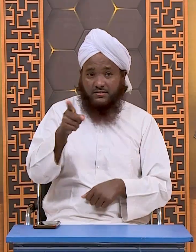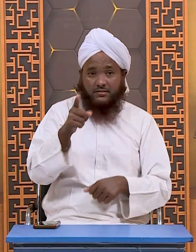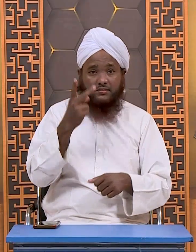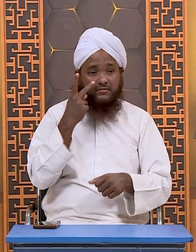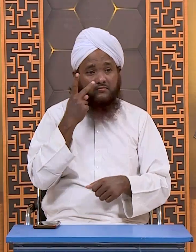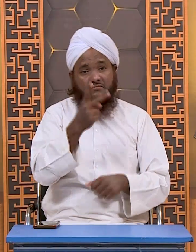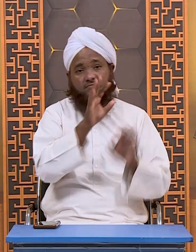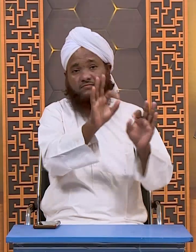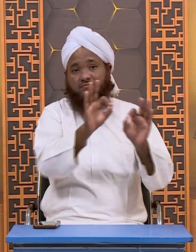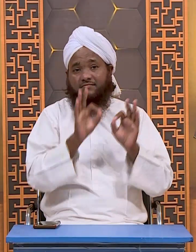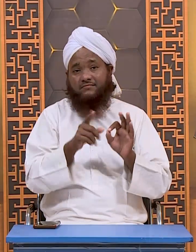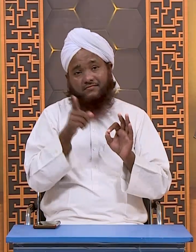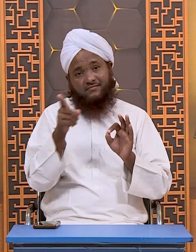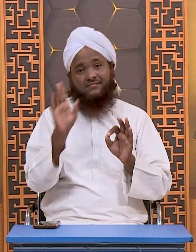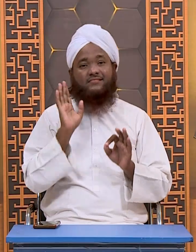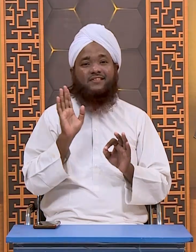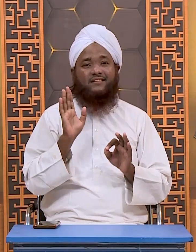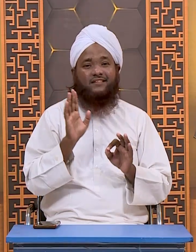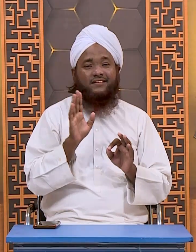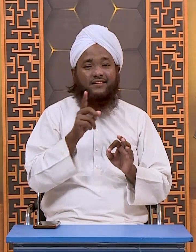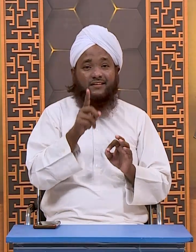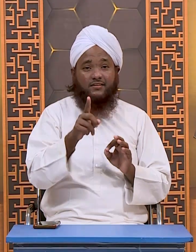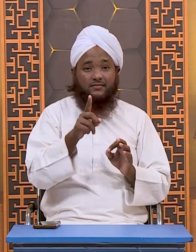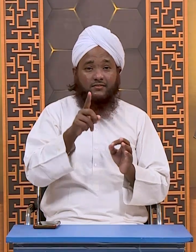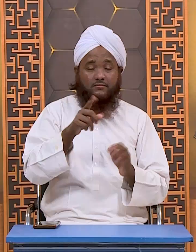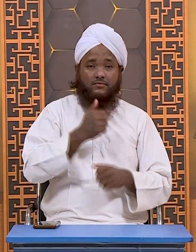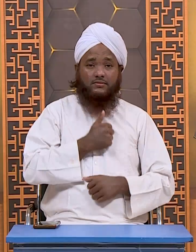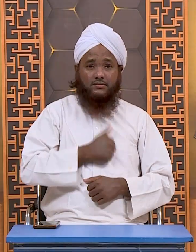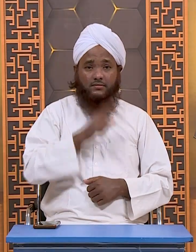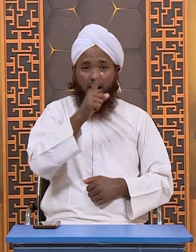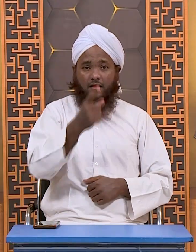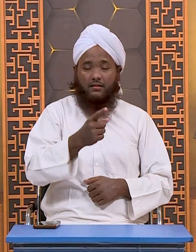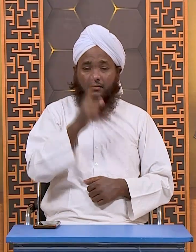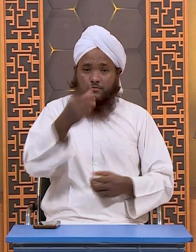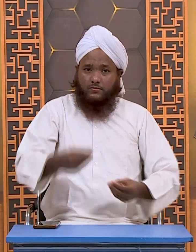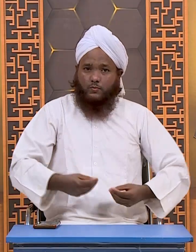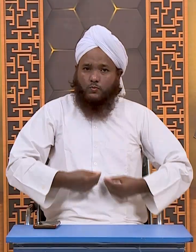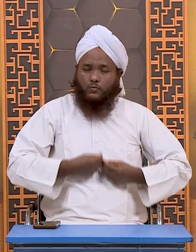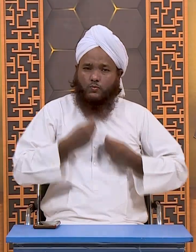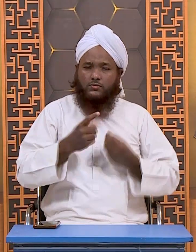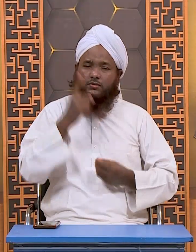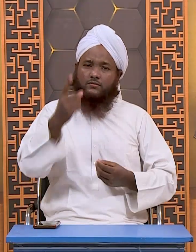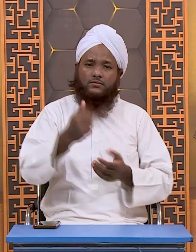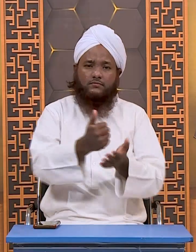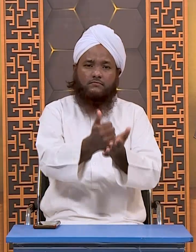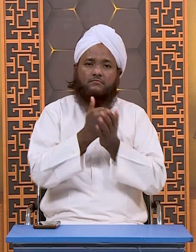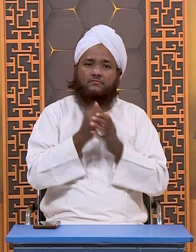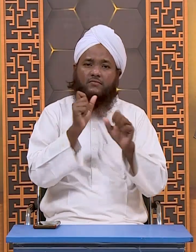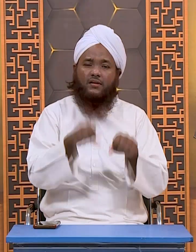मिसल हो जा, इस शख्स की तरह हो जा, तू अल्लाह पाक तक रसाई पालेगा। क्या मतलब इसका? आप बताना